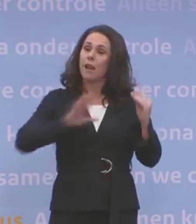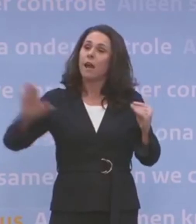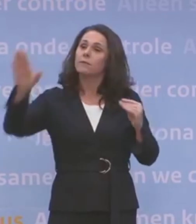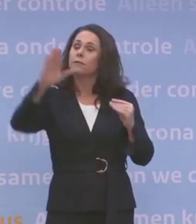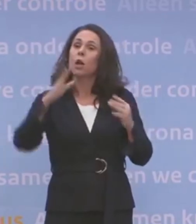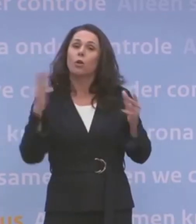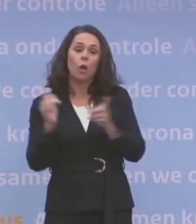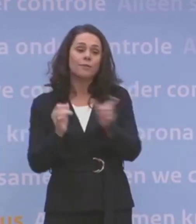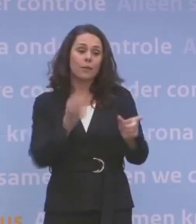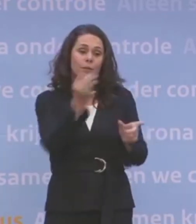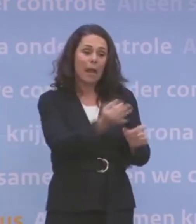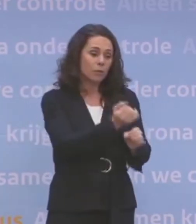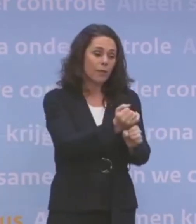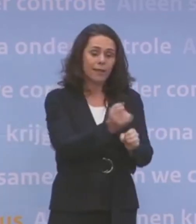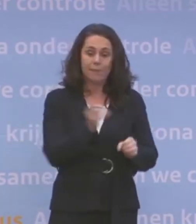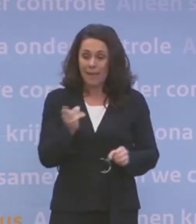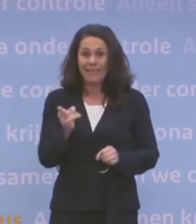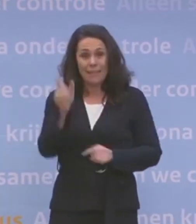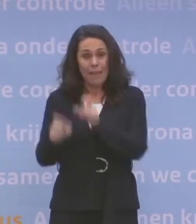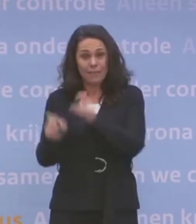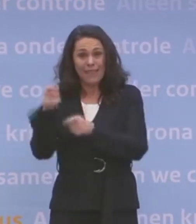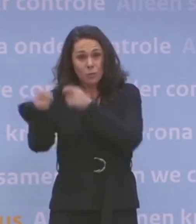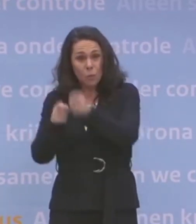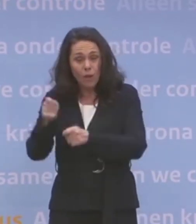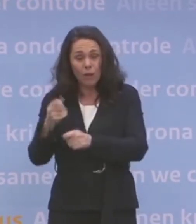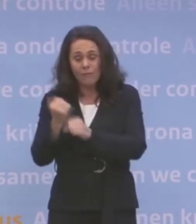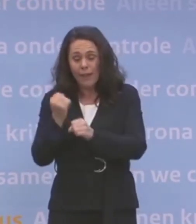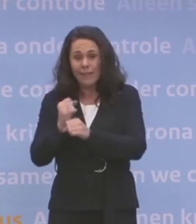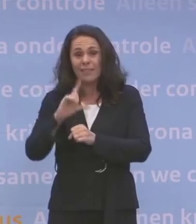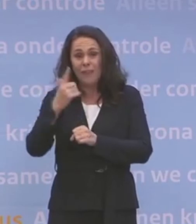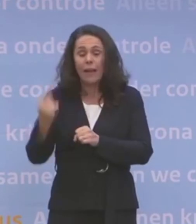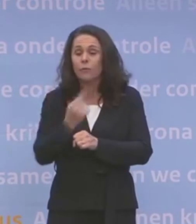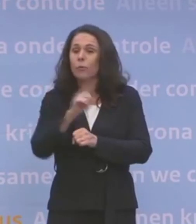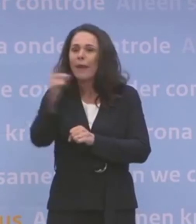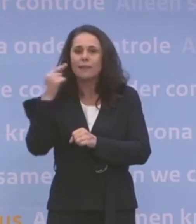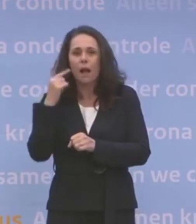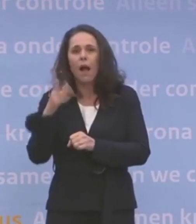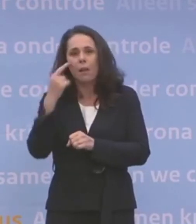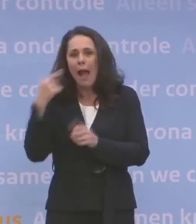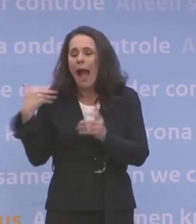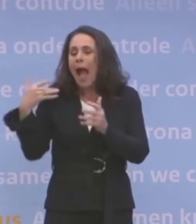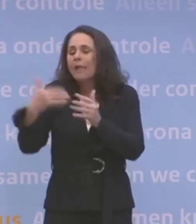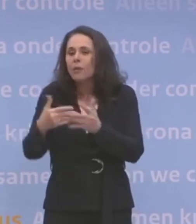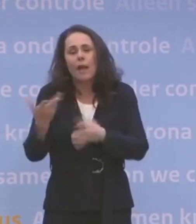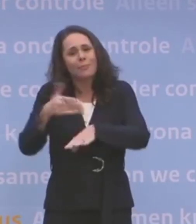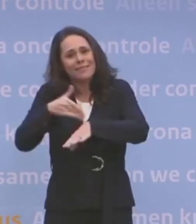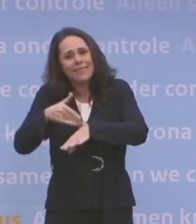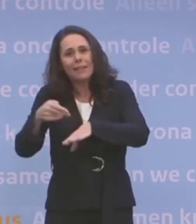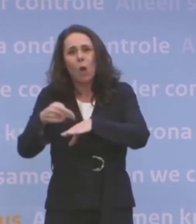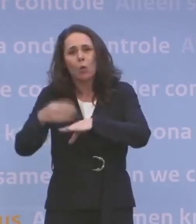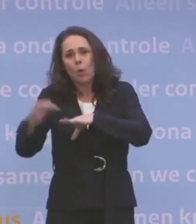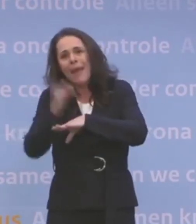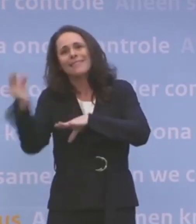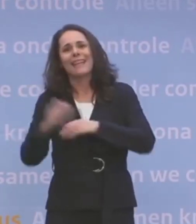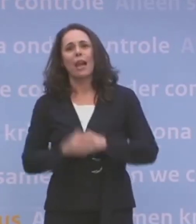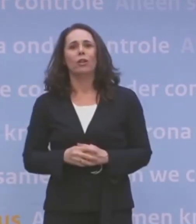maar deze personen werken shifts van 12 uur per dag. En dat doen ze al maanden. Die hebben gewoon tijd nodig om te recupereren, zoals dat